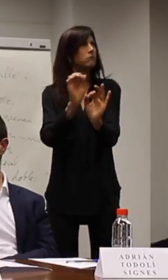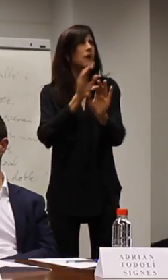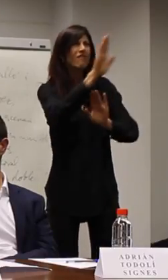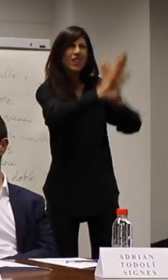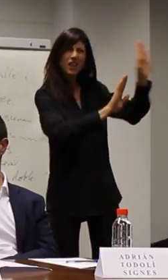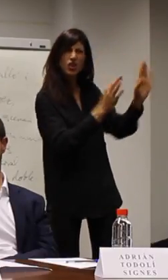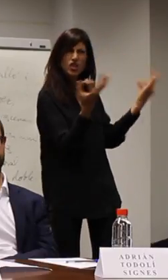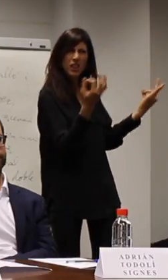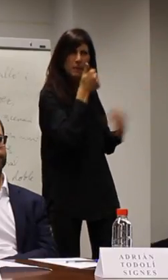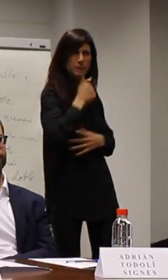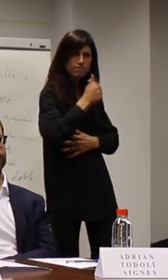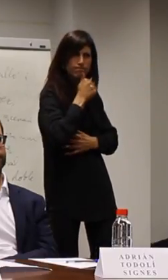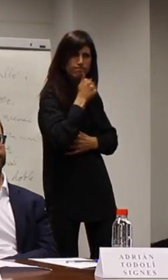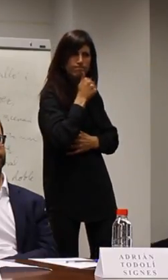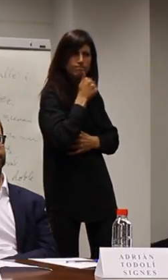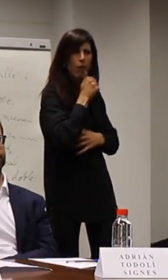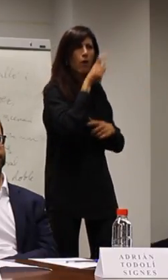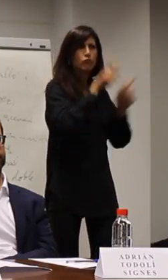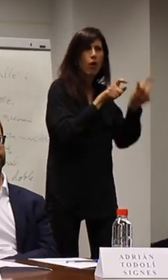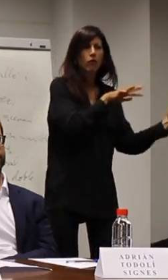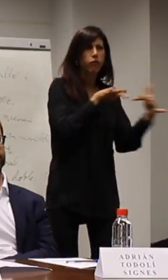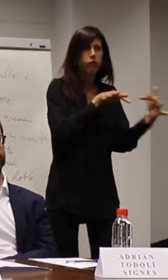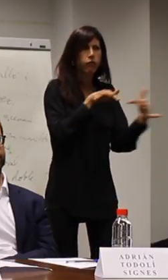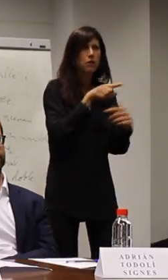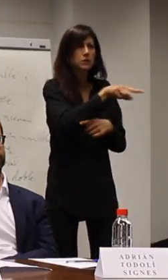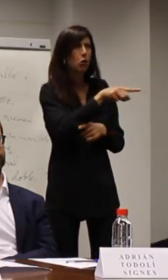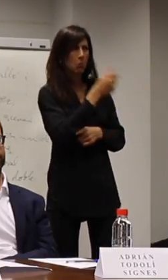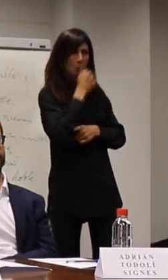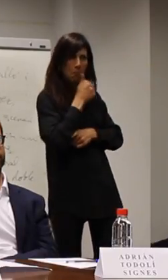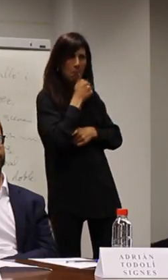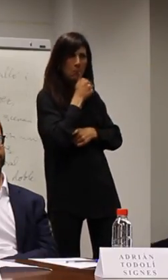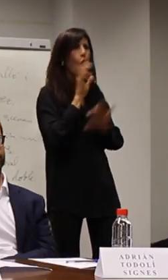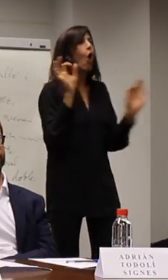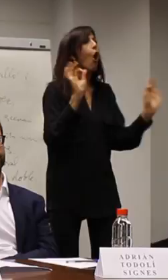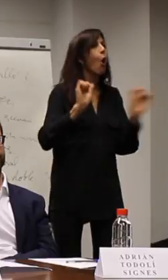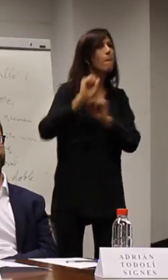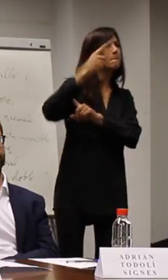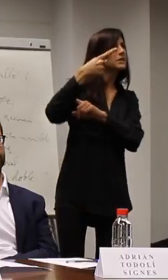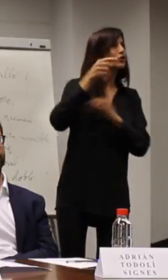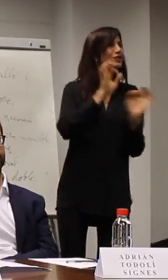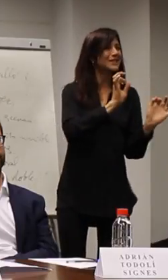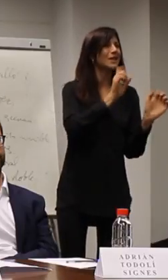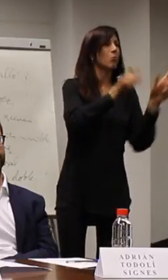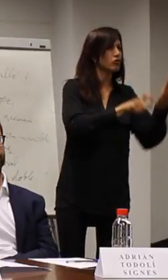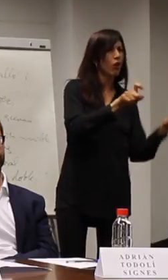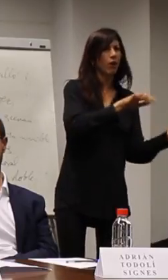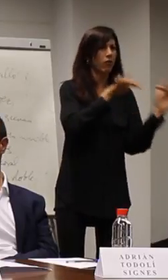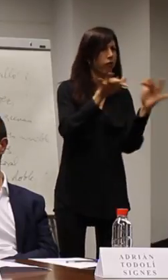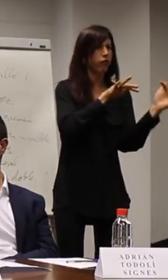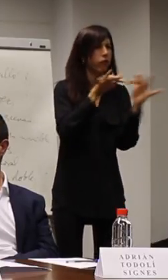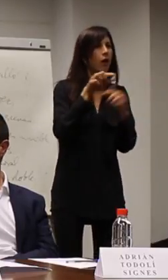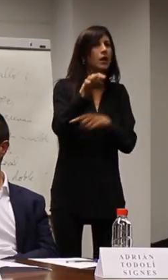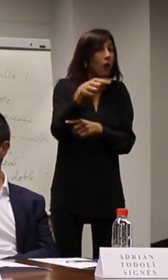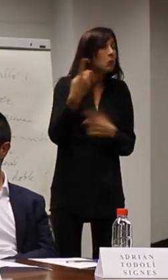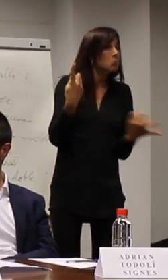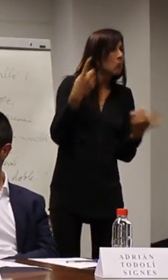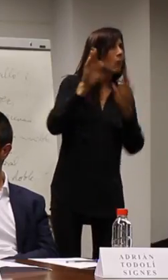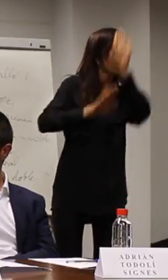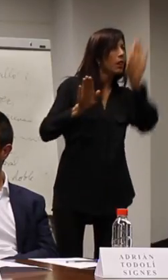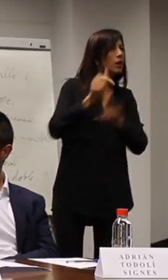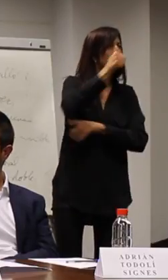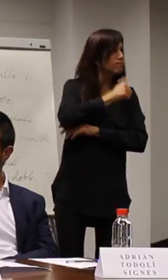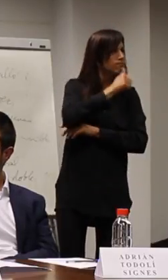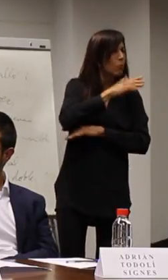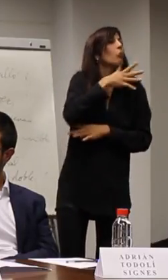eso? Ese es otro tema. Y luego deciros, ¿por qué tienen que soportar apartamentos de control, etcétera, ¿no? Luego, si acaso, entraremos en el debate del informe que ha